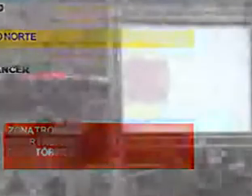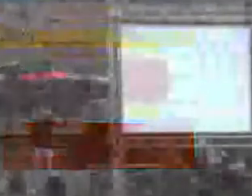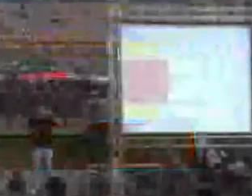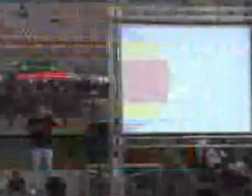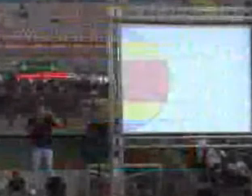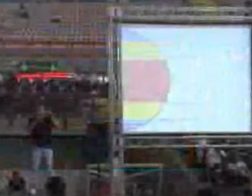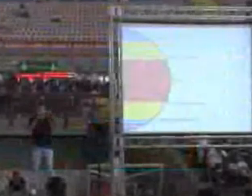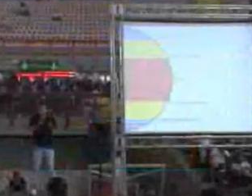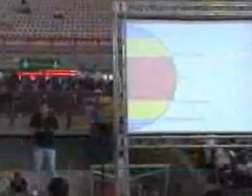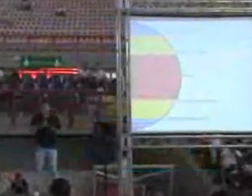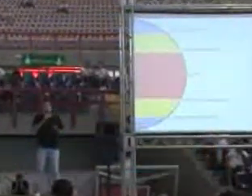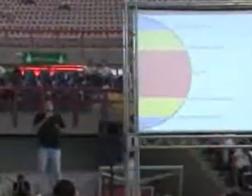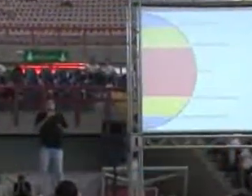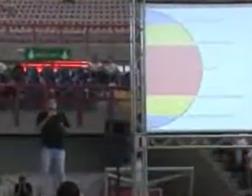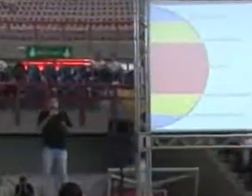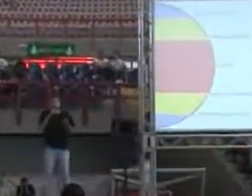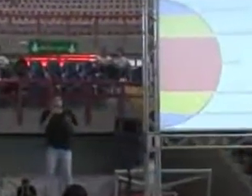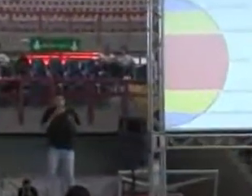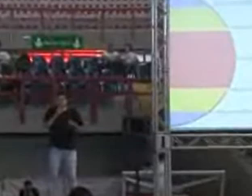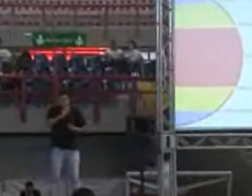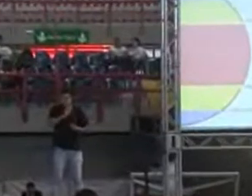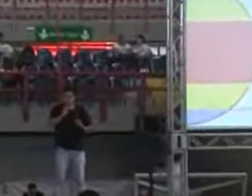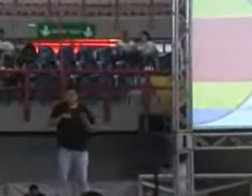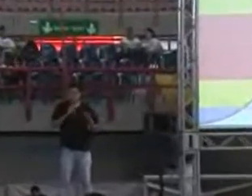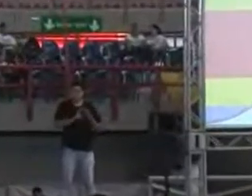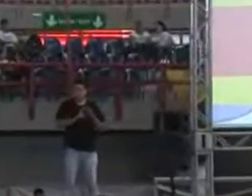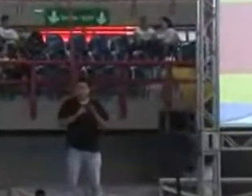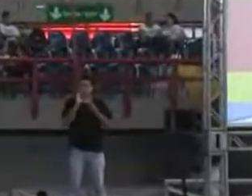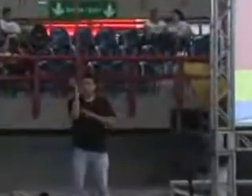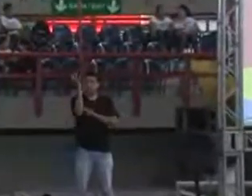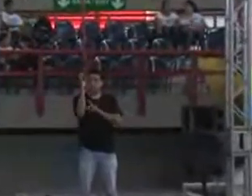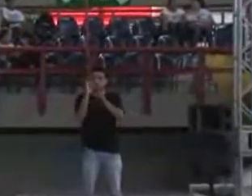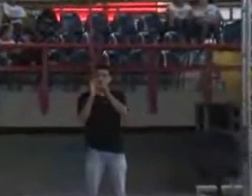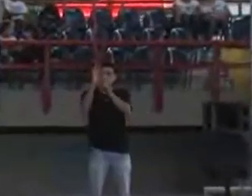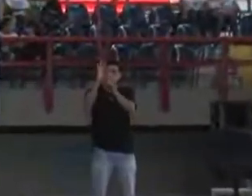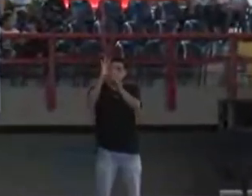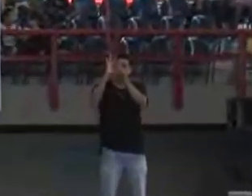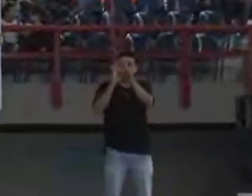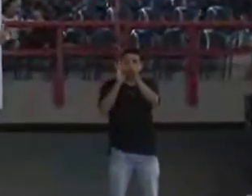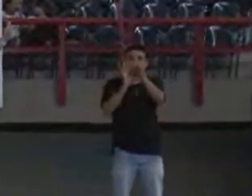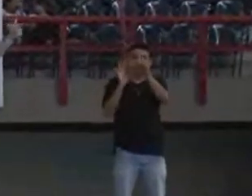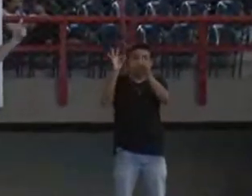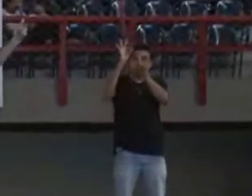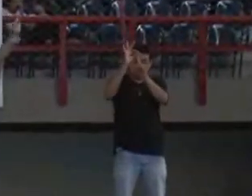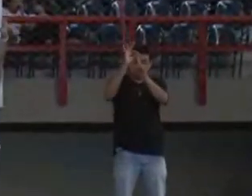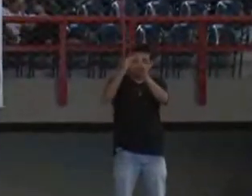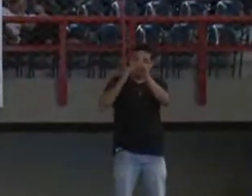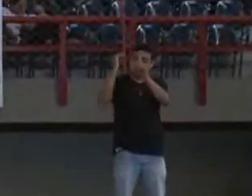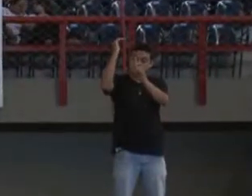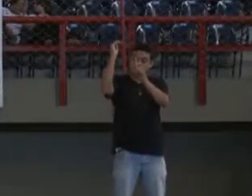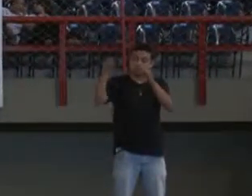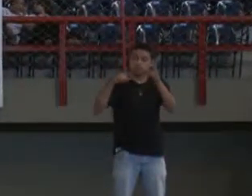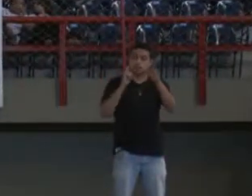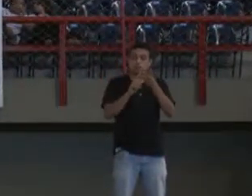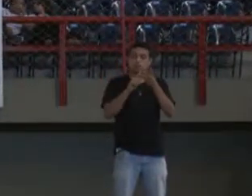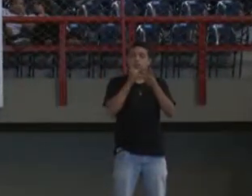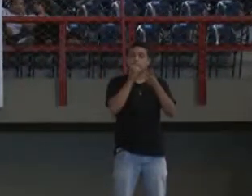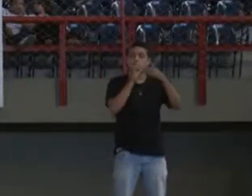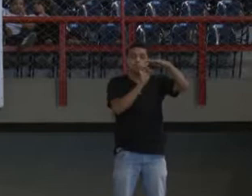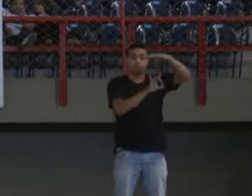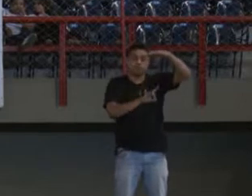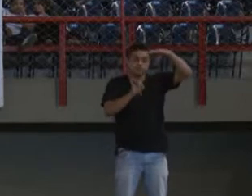baixa? Baixa. Temperatura alta ou baixa? Alta. Umidade do ar, alta ou